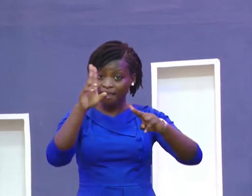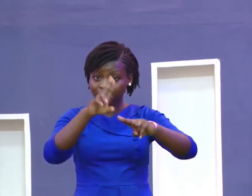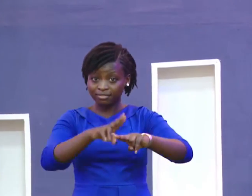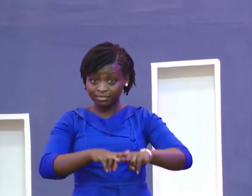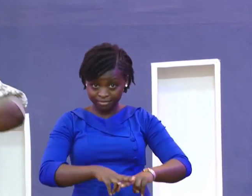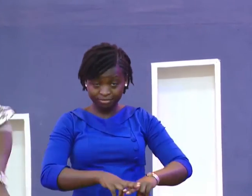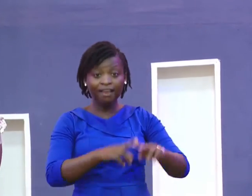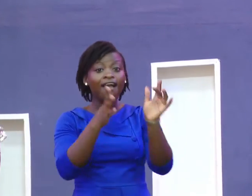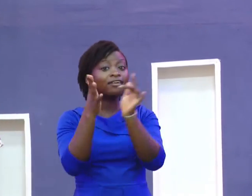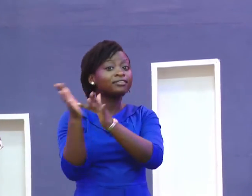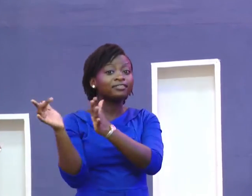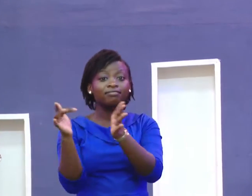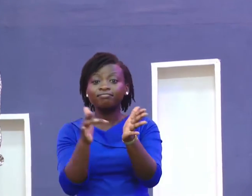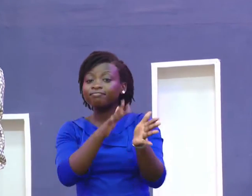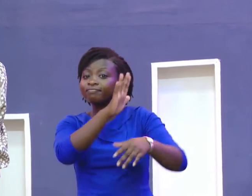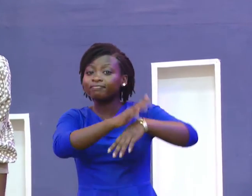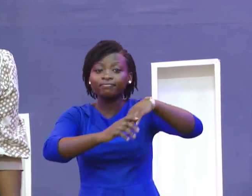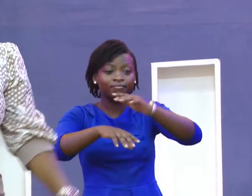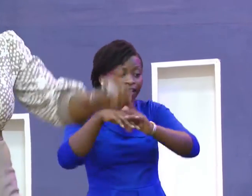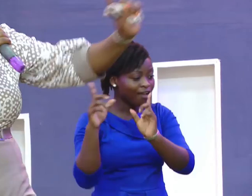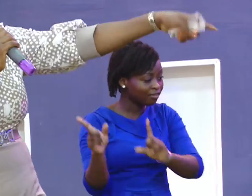Yesu tabanga yeyo